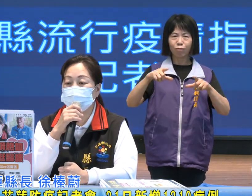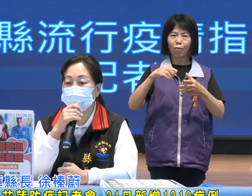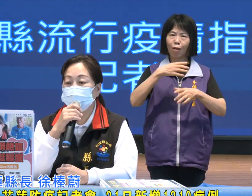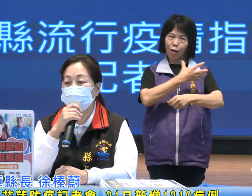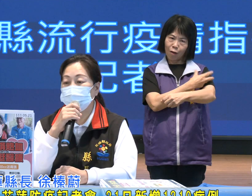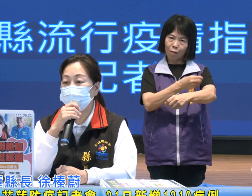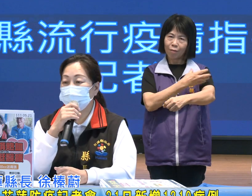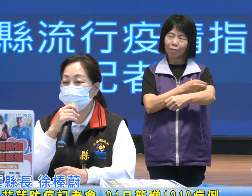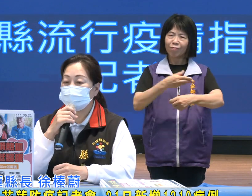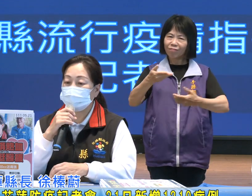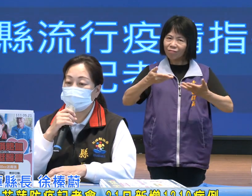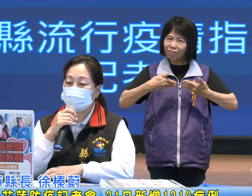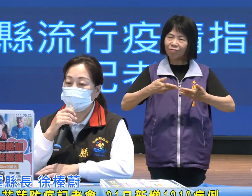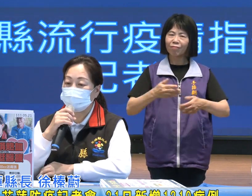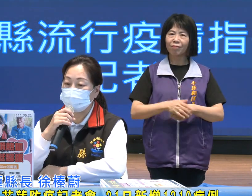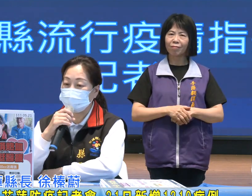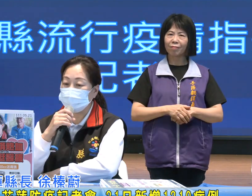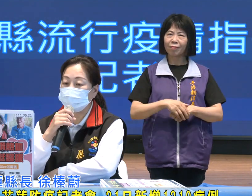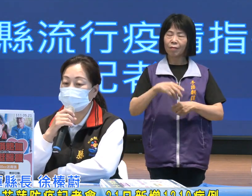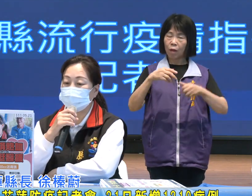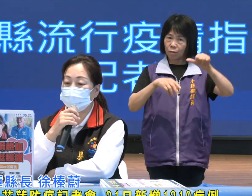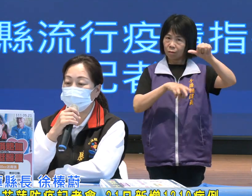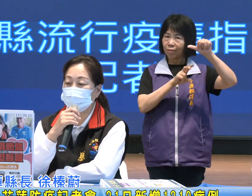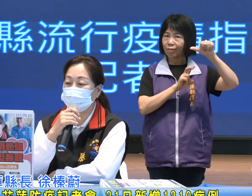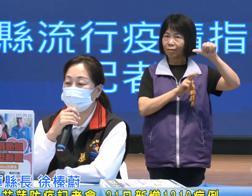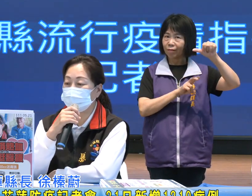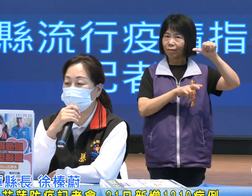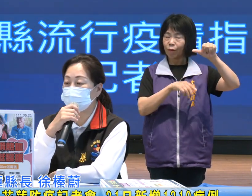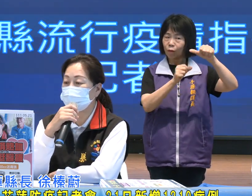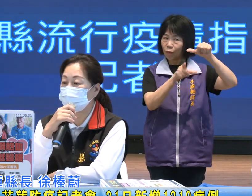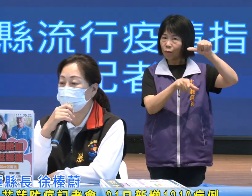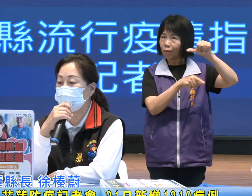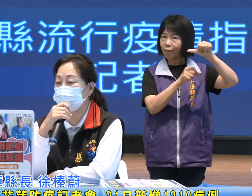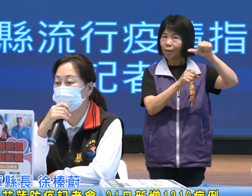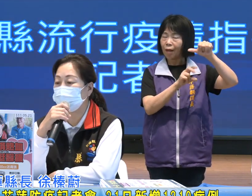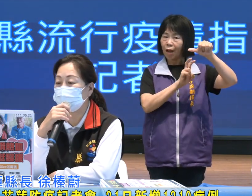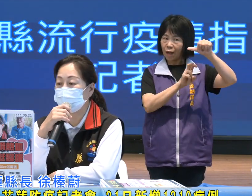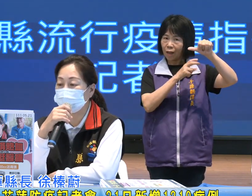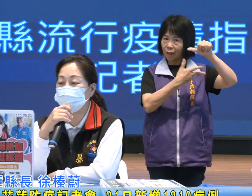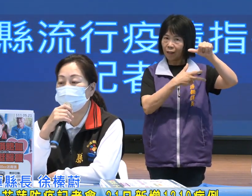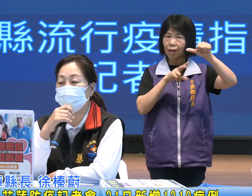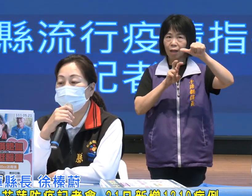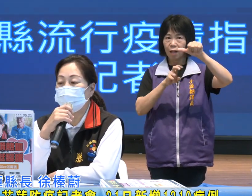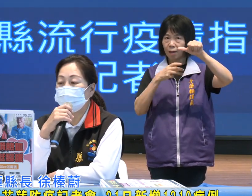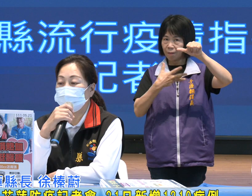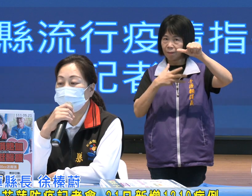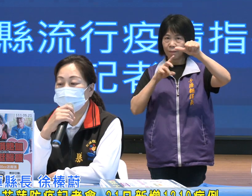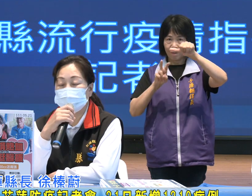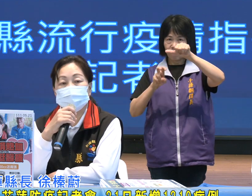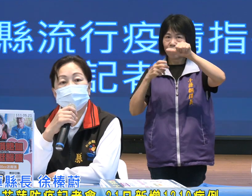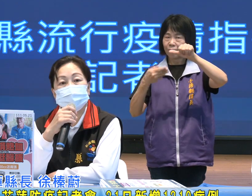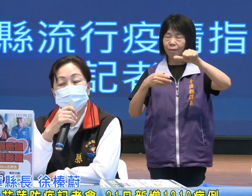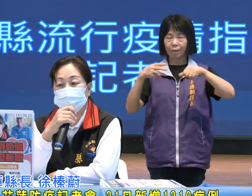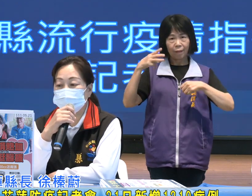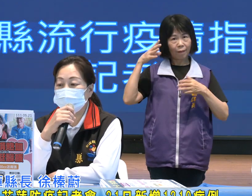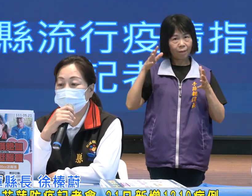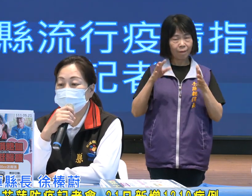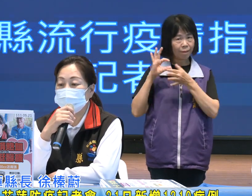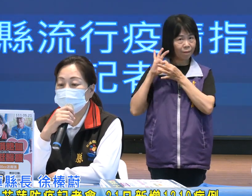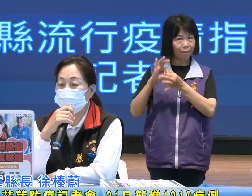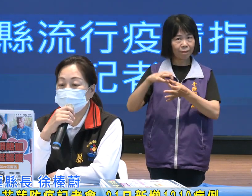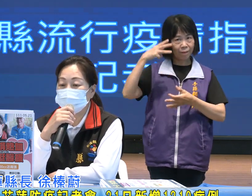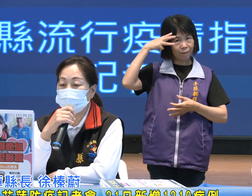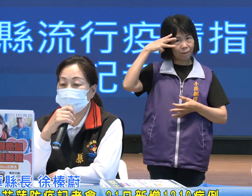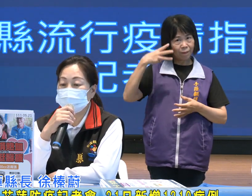所以呢我们在五月的这个27、28、29有3天的球